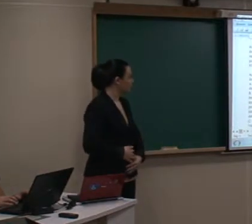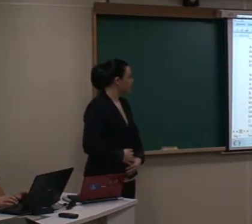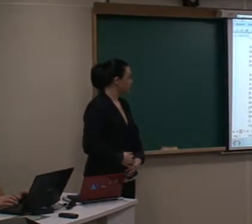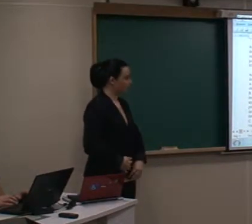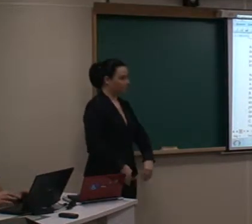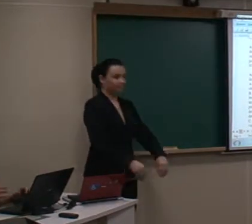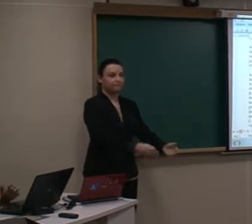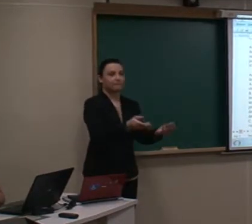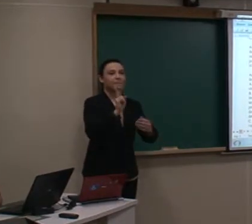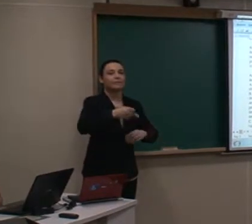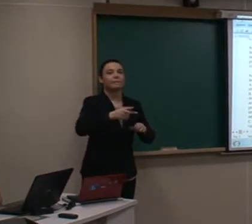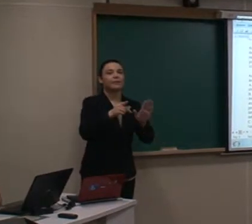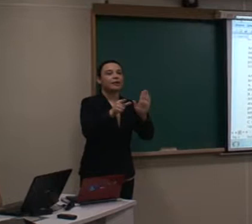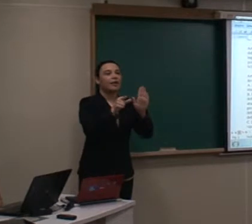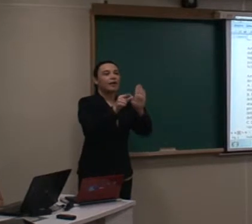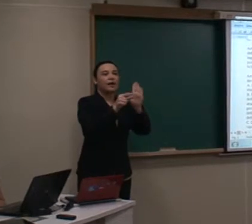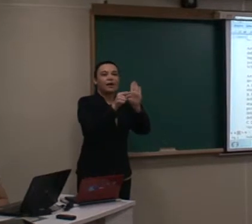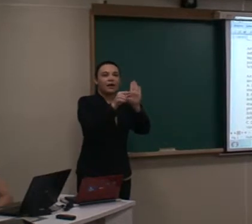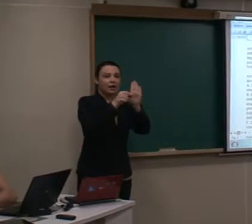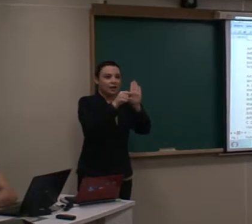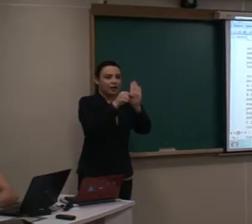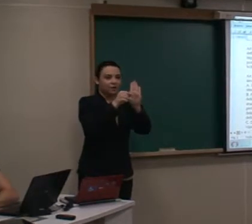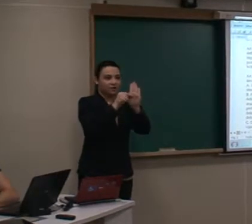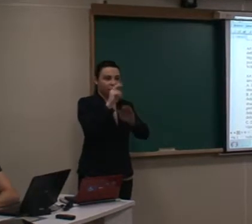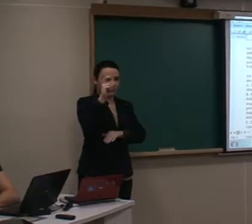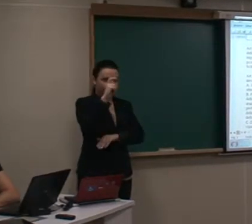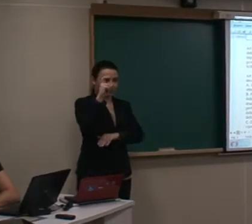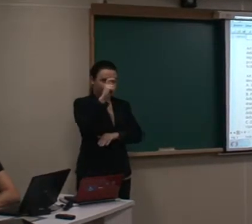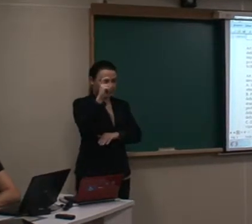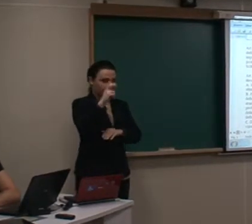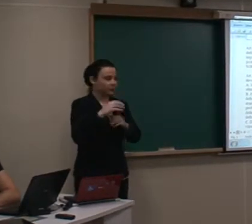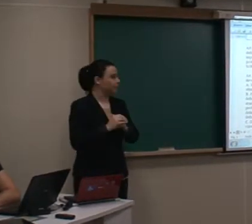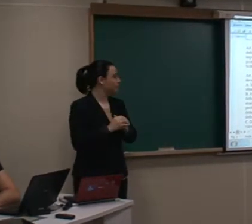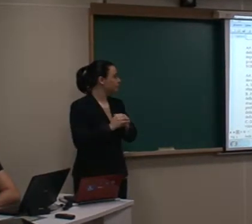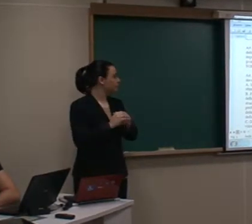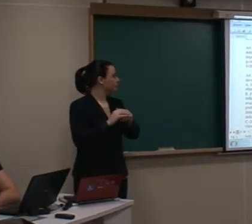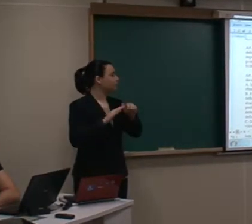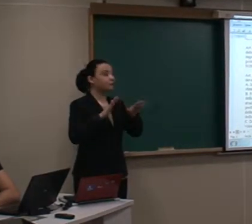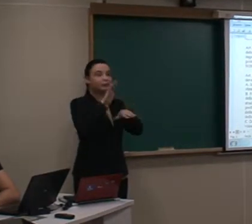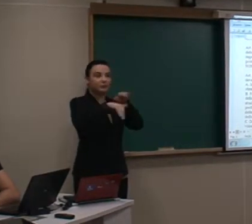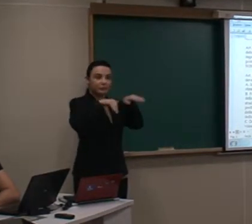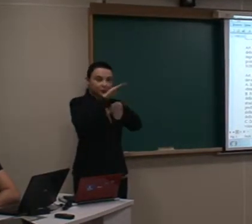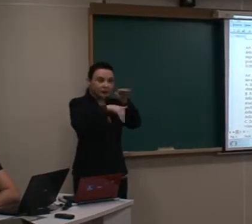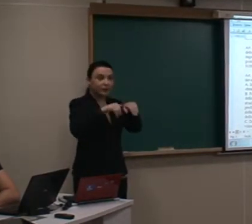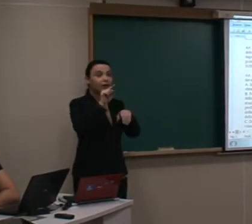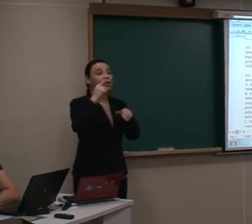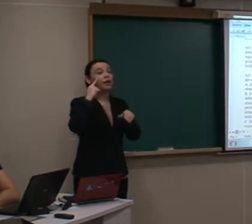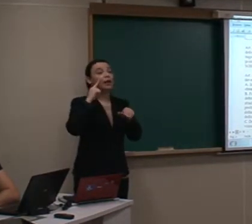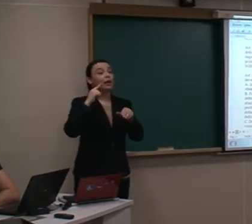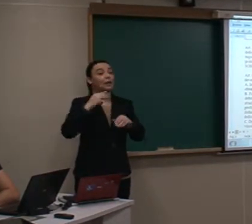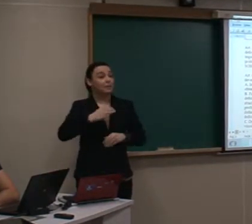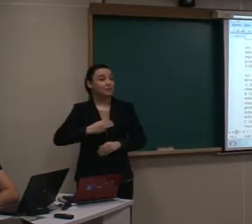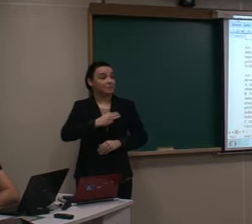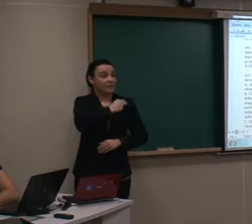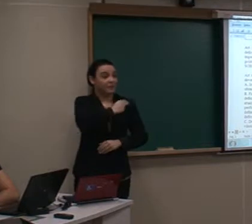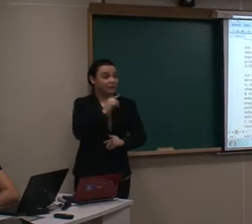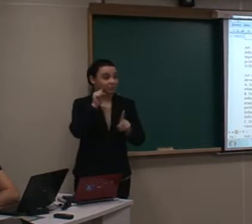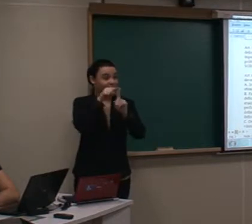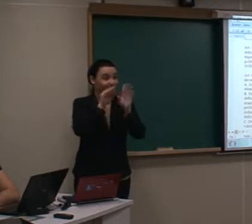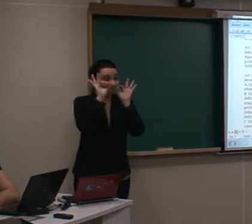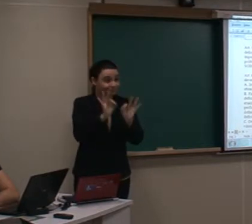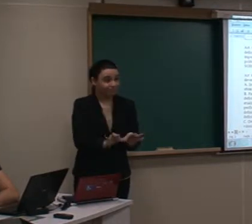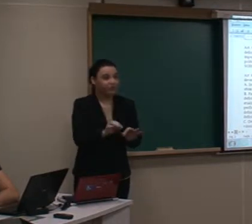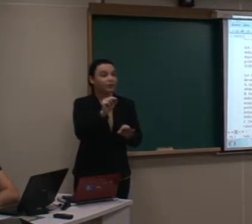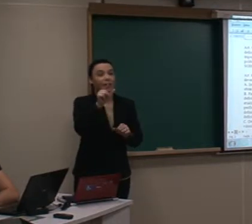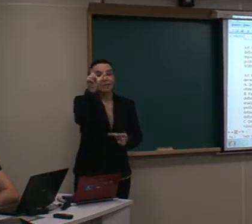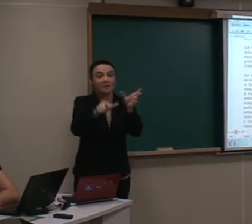Vamos lá então. Artigo 5º. O FPCD-CTBA tem como missão incluir a pessoa com